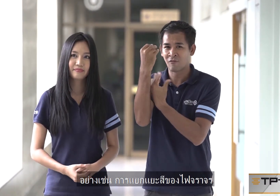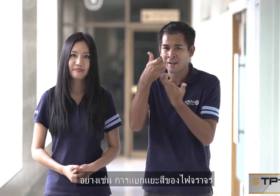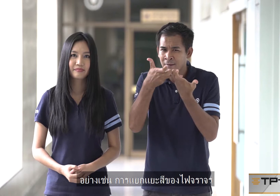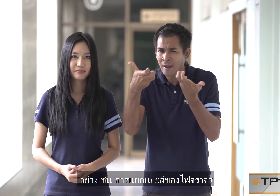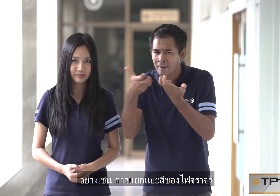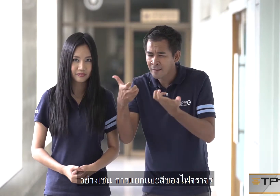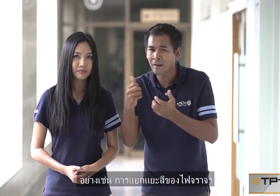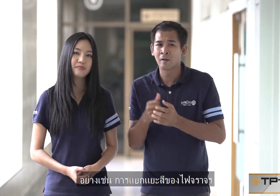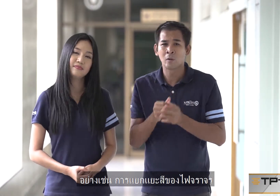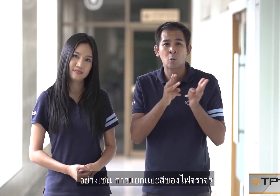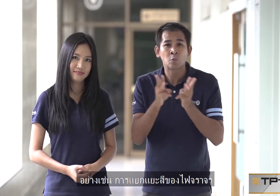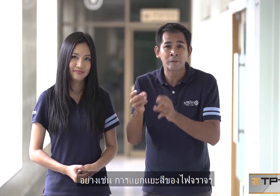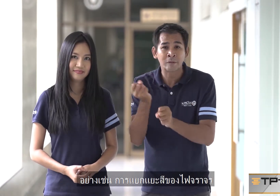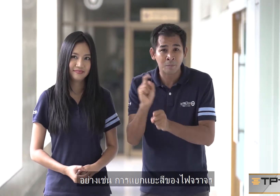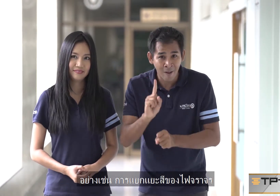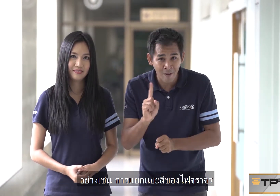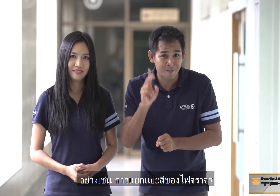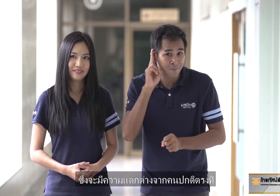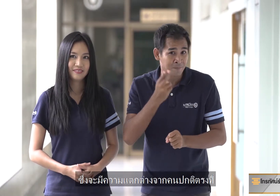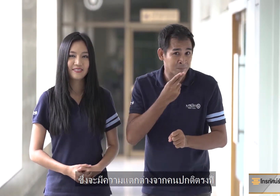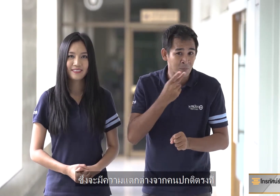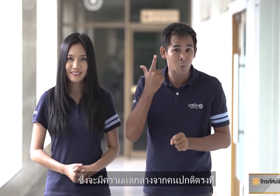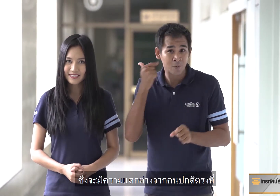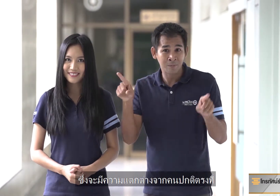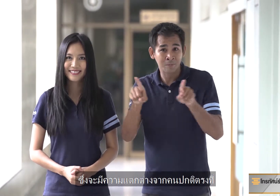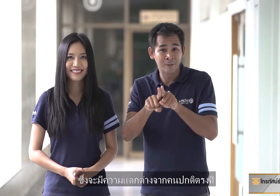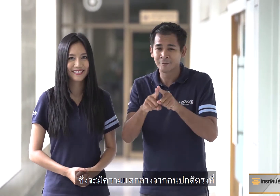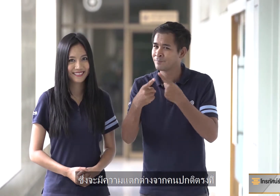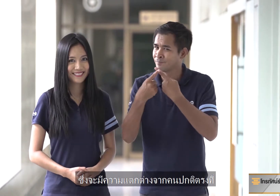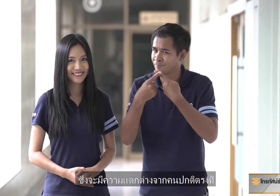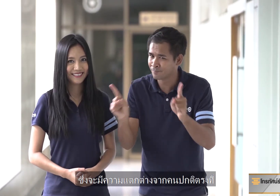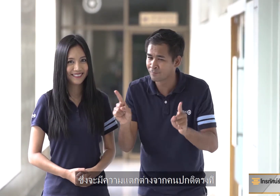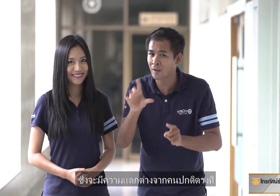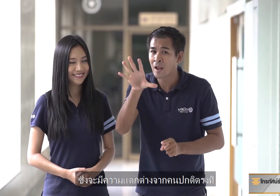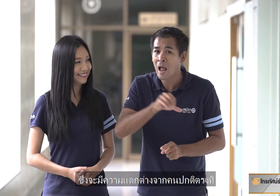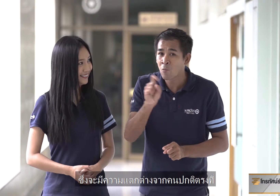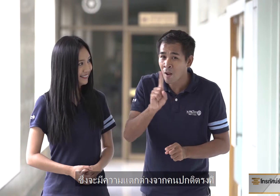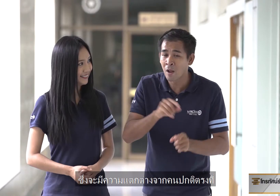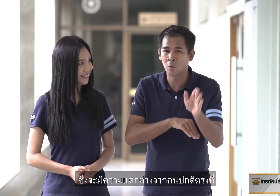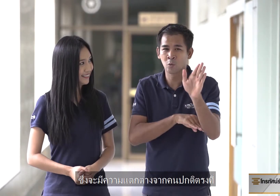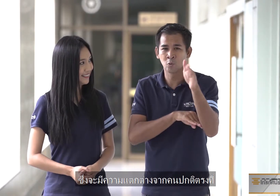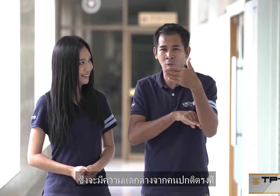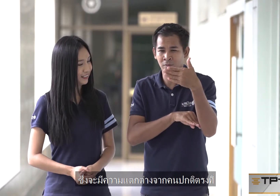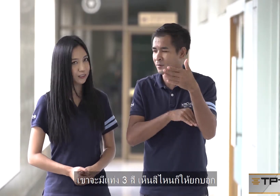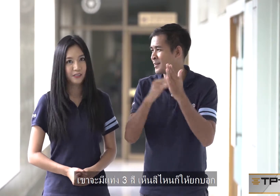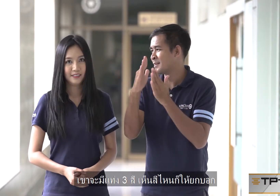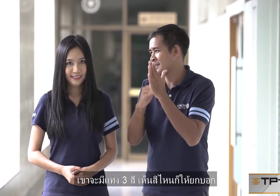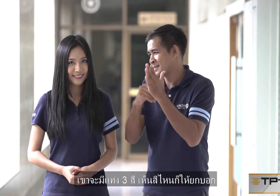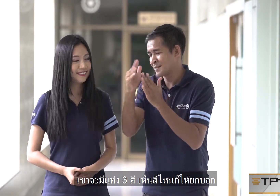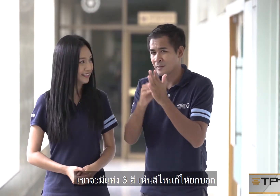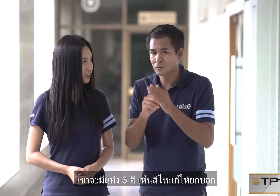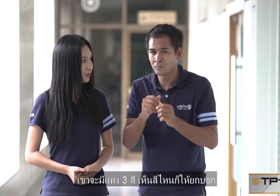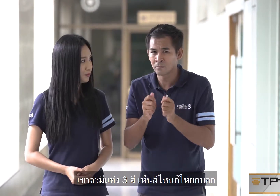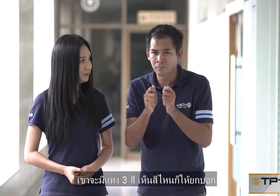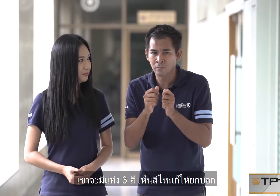ะสีของไฟจราจรซึ่งจะมีความแตกต่างจากคนปกติตรงที่เขาจะมีแ